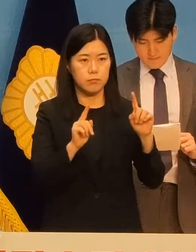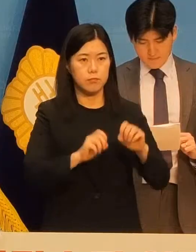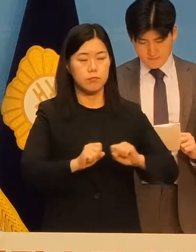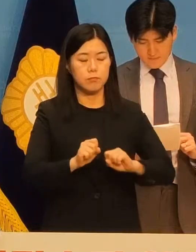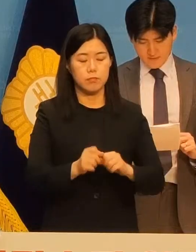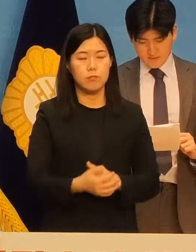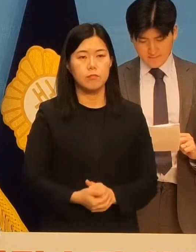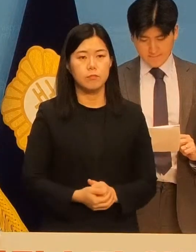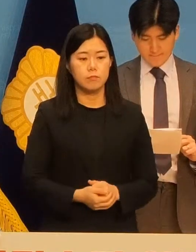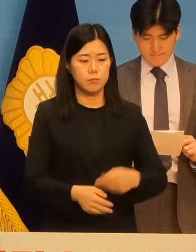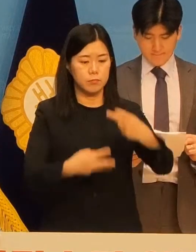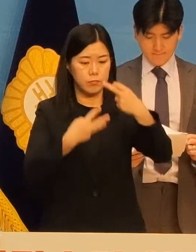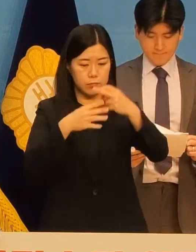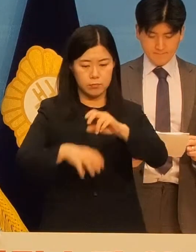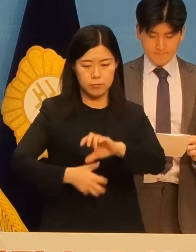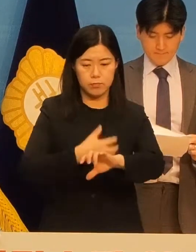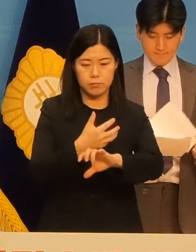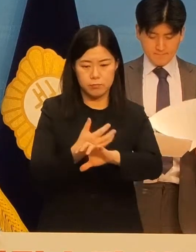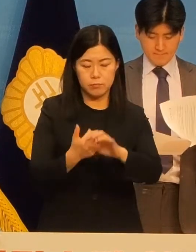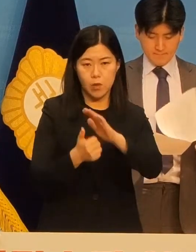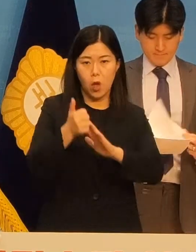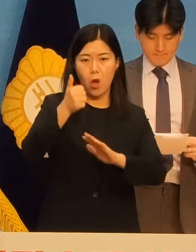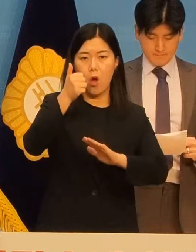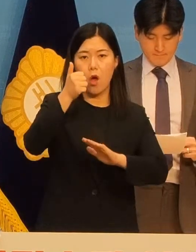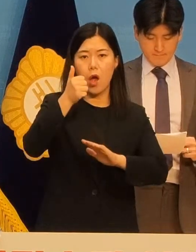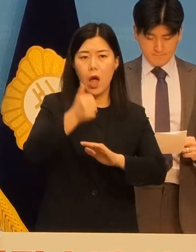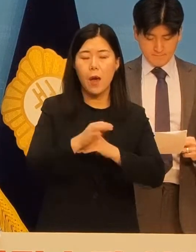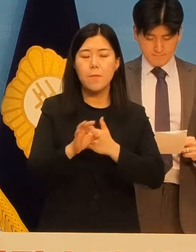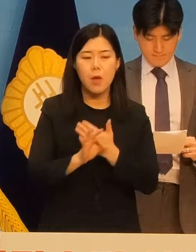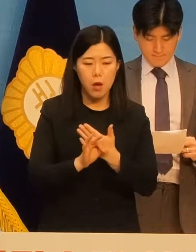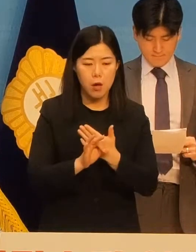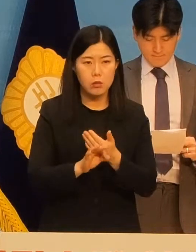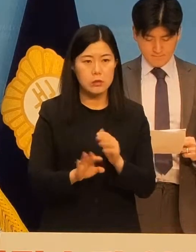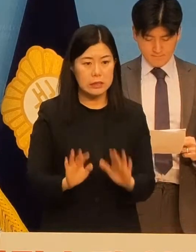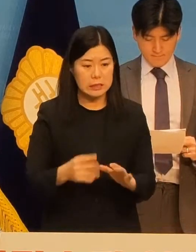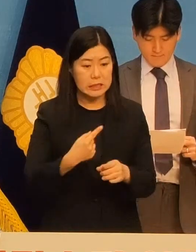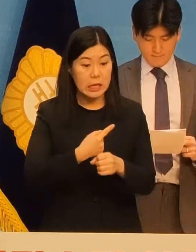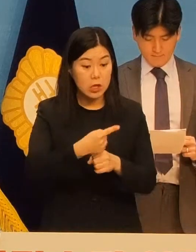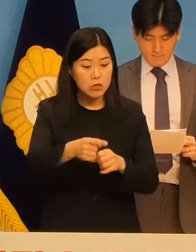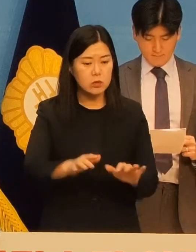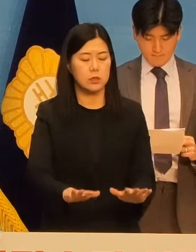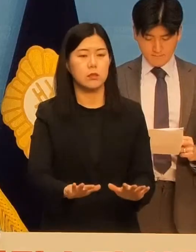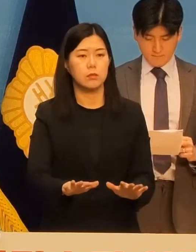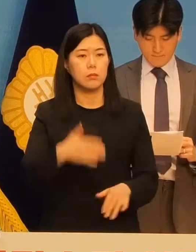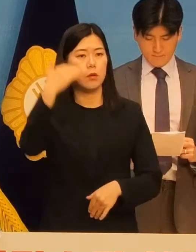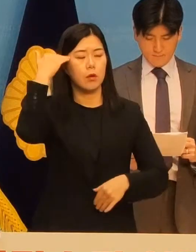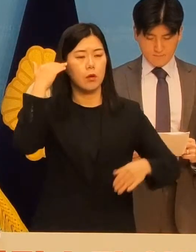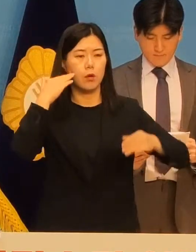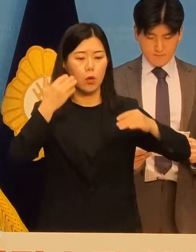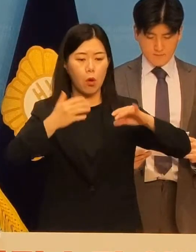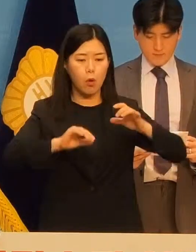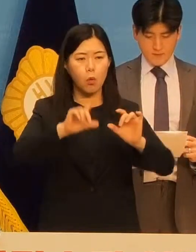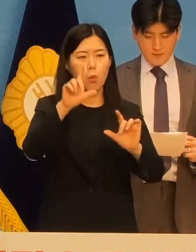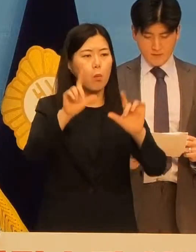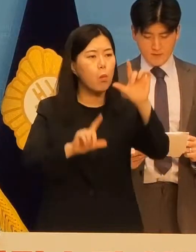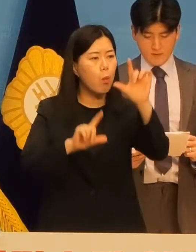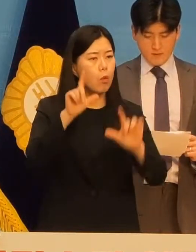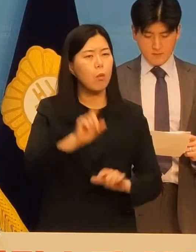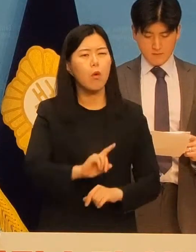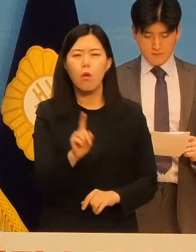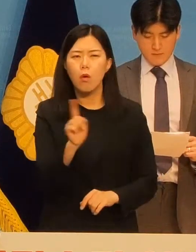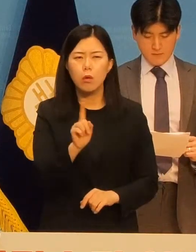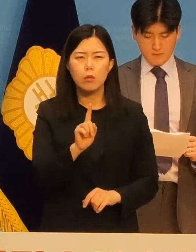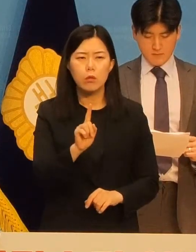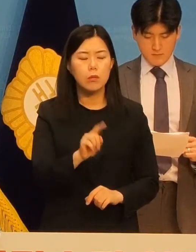12.3 내란이 성공했다면 1년 후인 지금 대한민국은 어떻게 되었을까요?